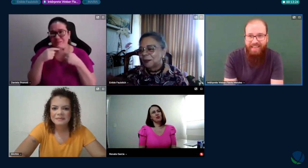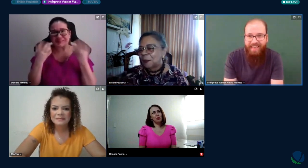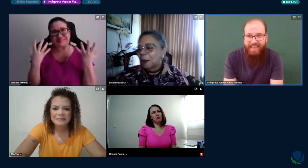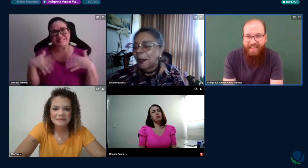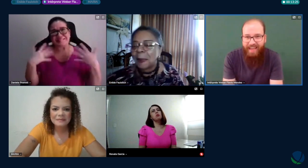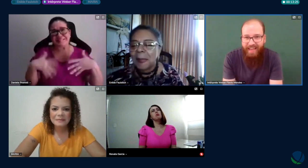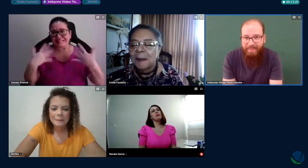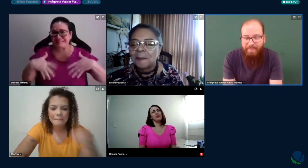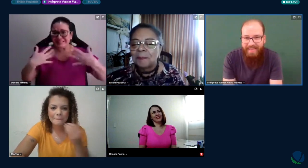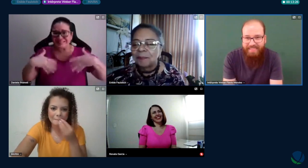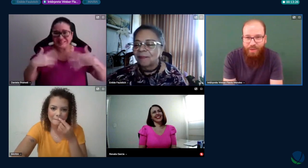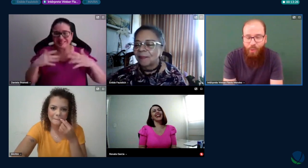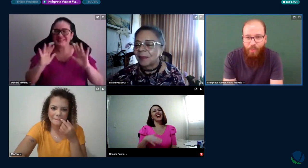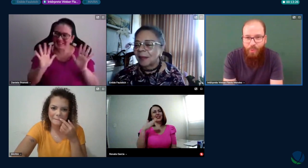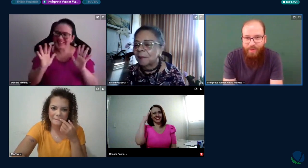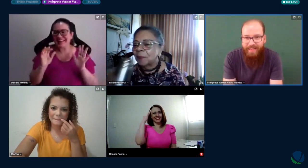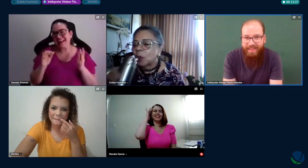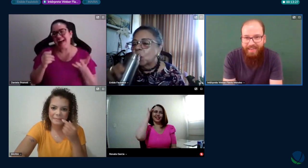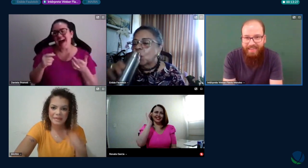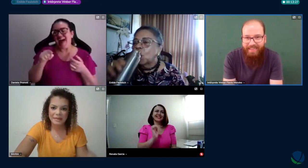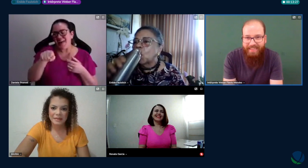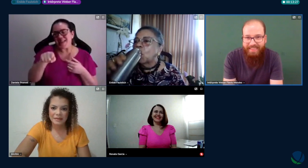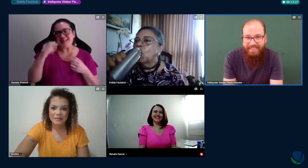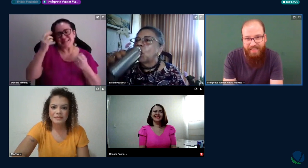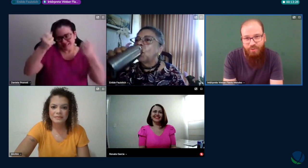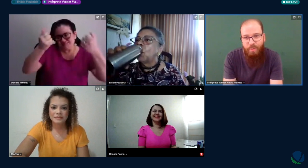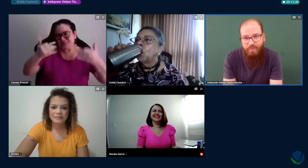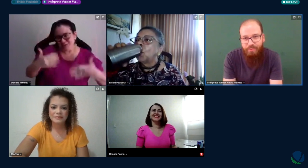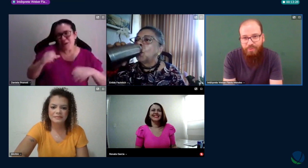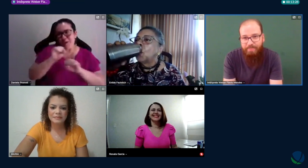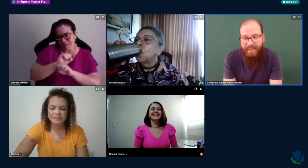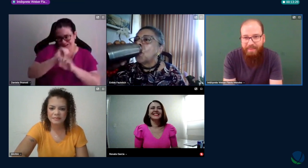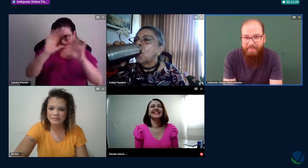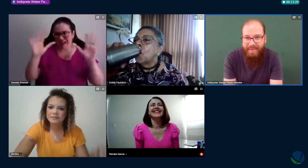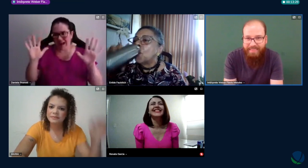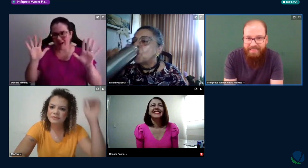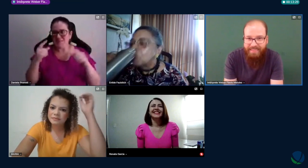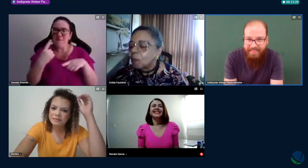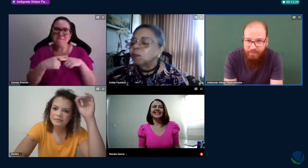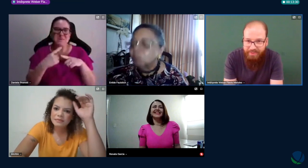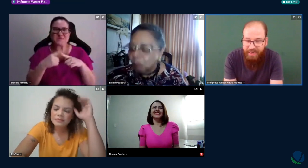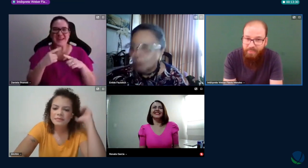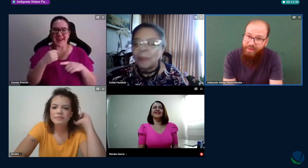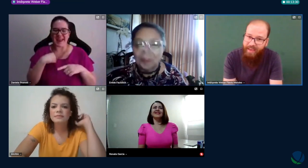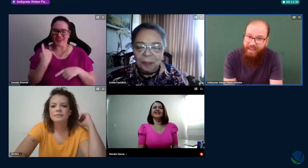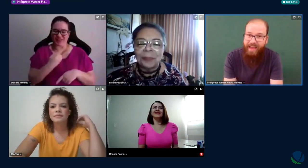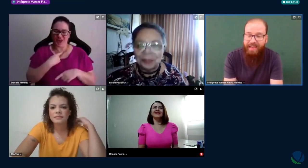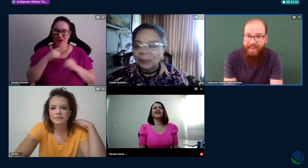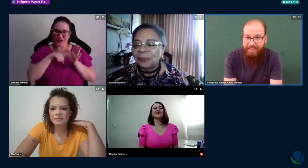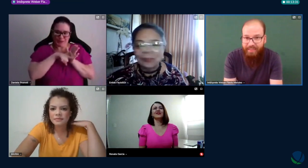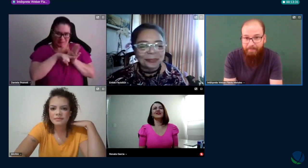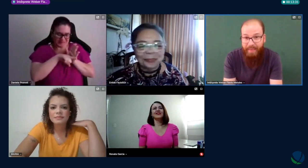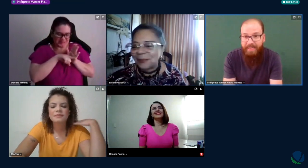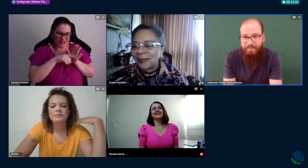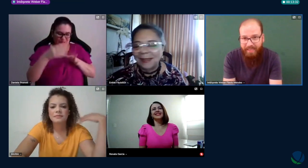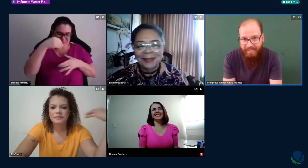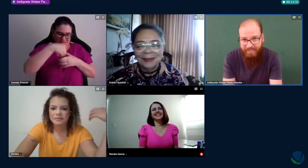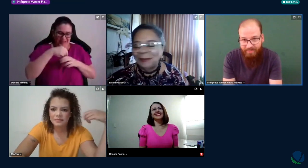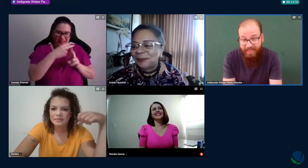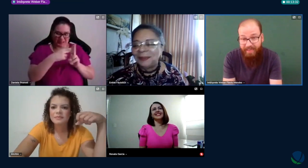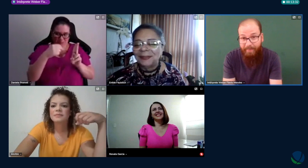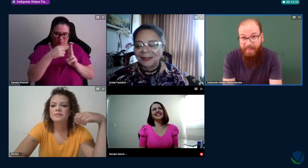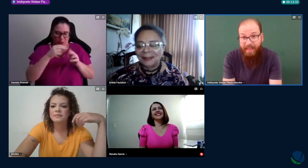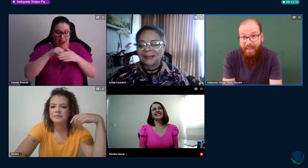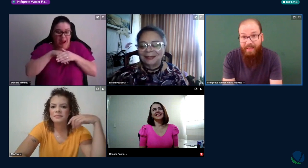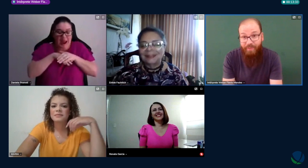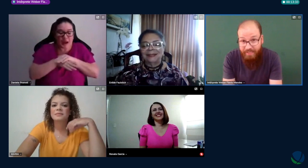isso? É, base cônica, em sinais comuns, tudo bem, mas em sinal termo, ok. A Renata, pela